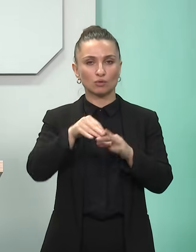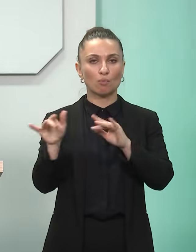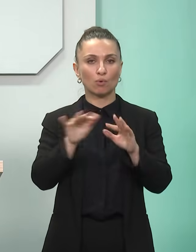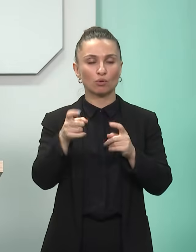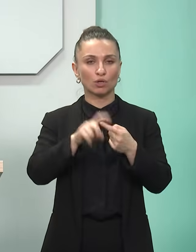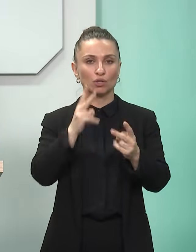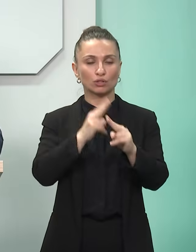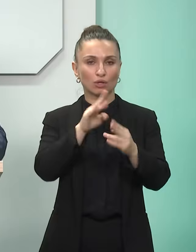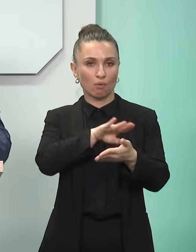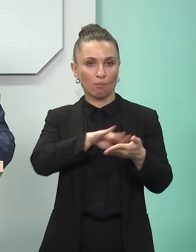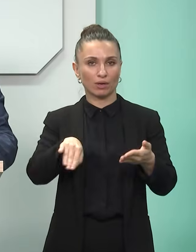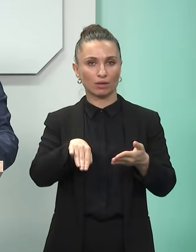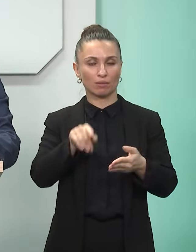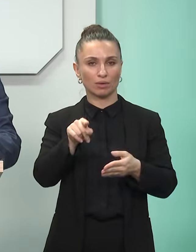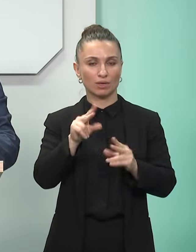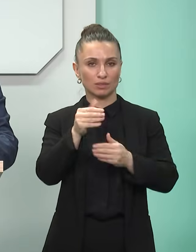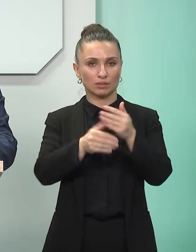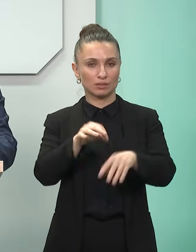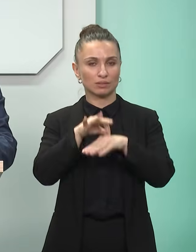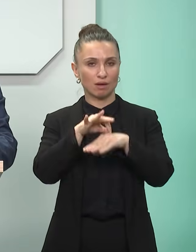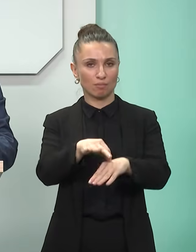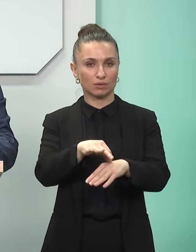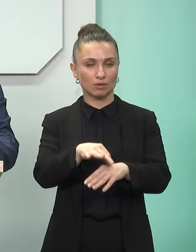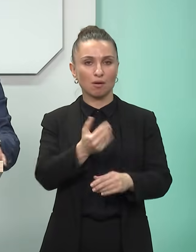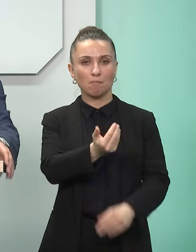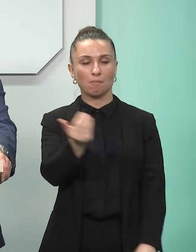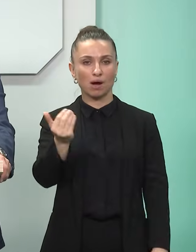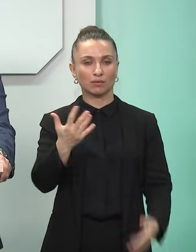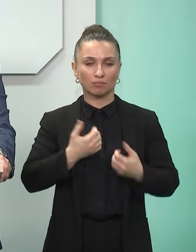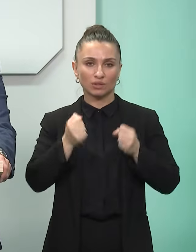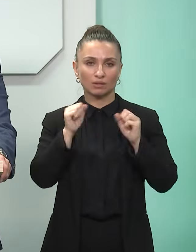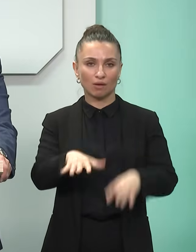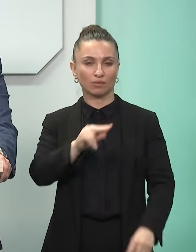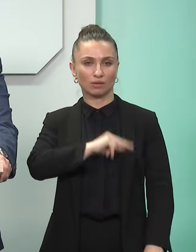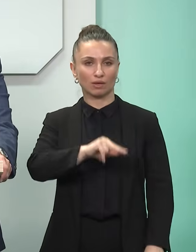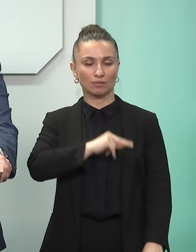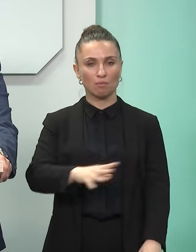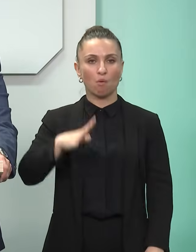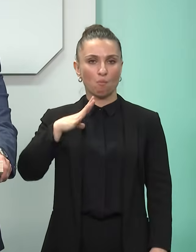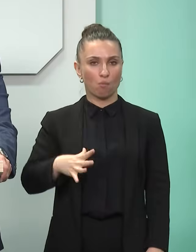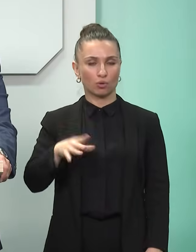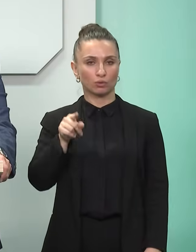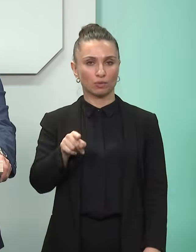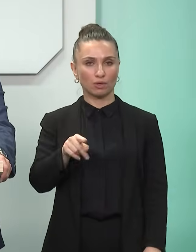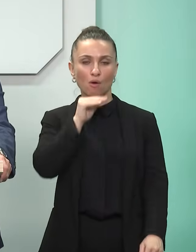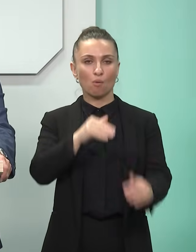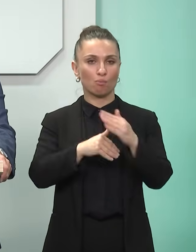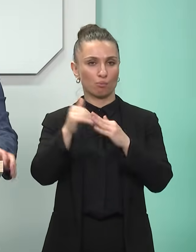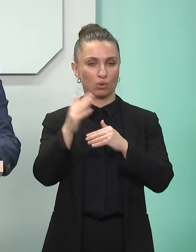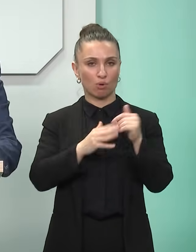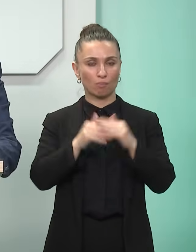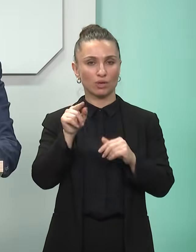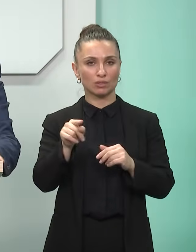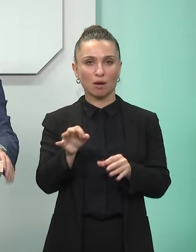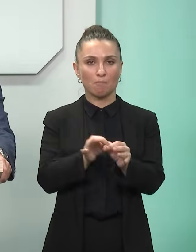პროცესის შეუფერხებლად წარმართვა. მათი თავდადება, მოთმინება,